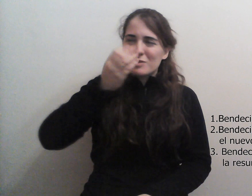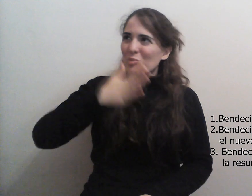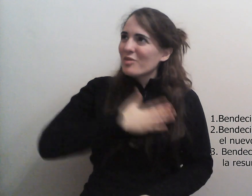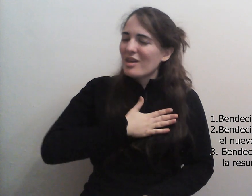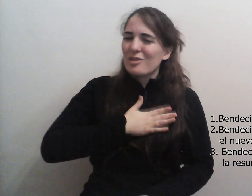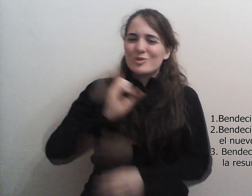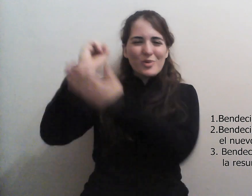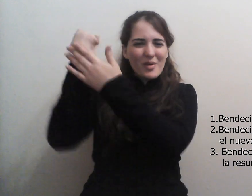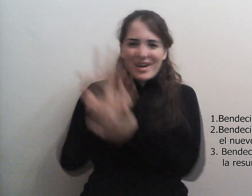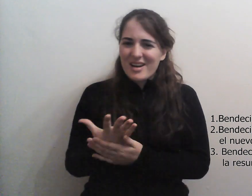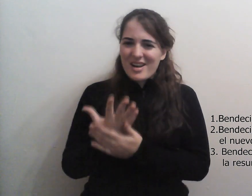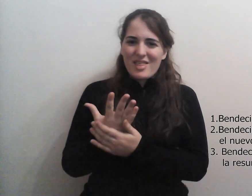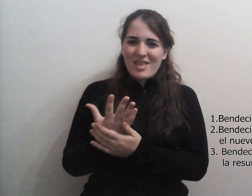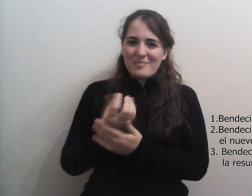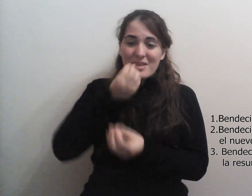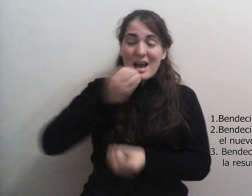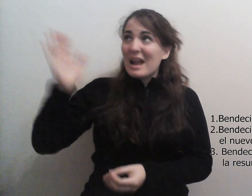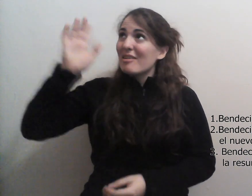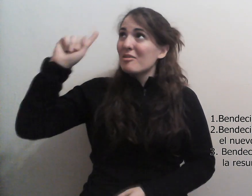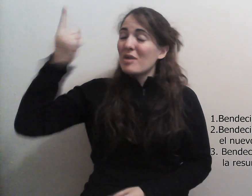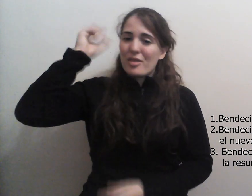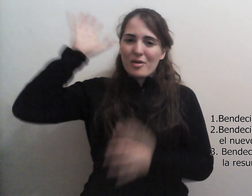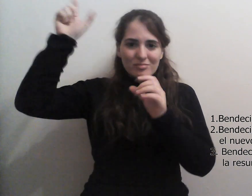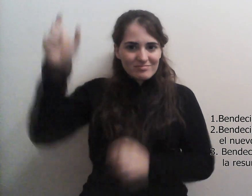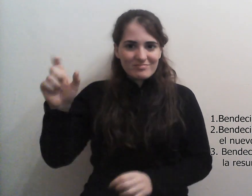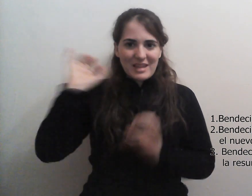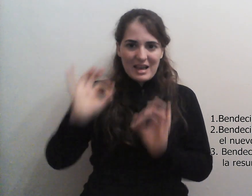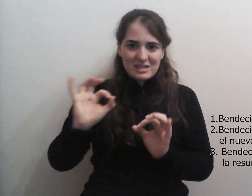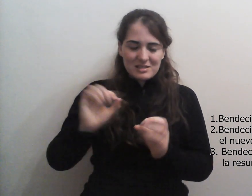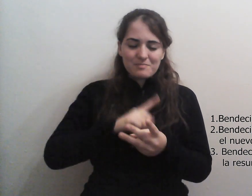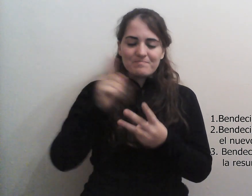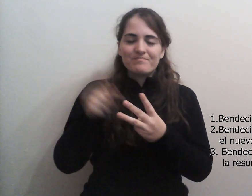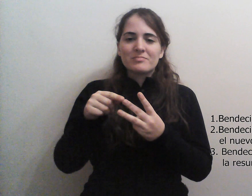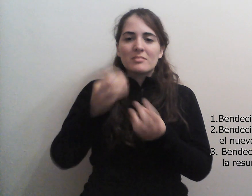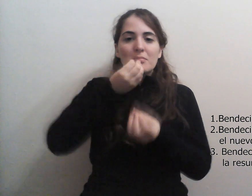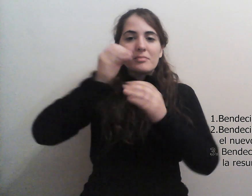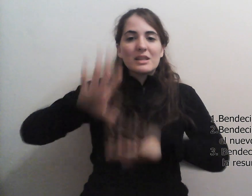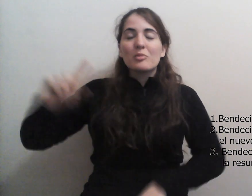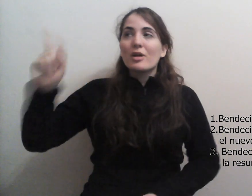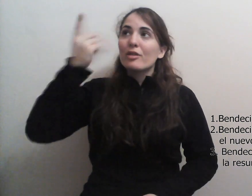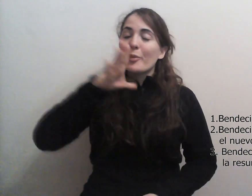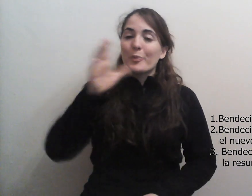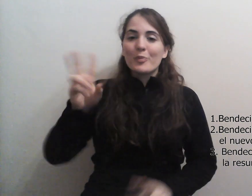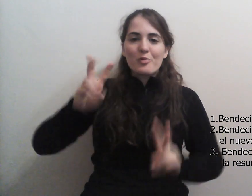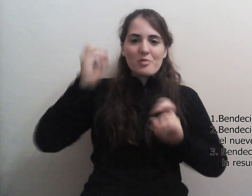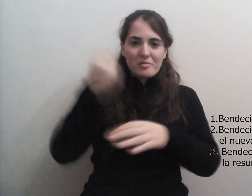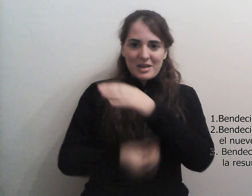gracia. Alabemos al Señor por quien es. 2. Bendecimos al Señor por el nuevo nacimiento. Si